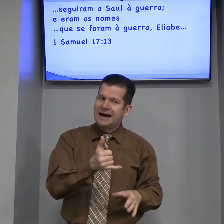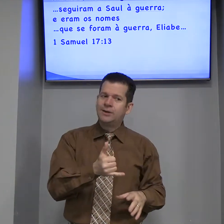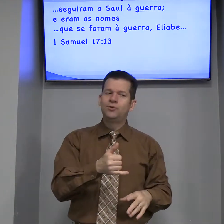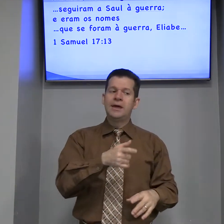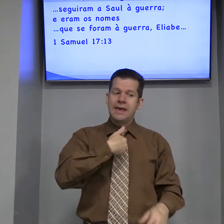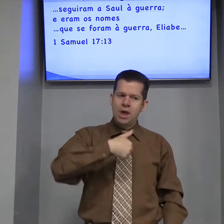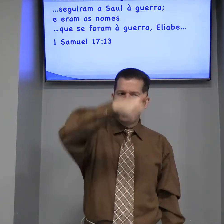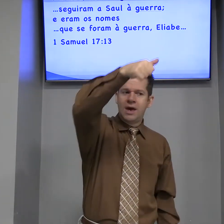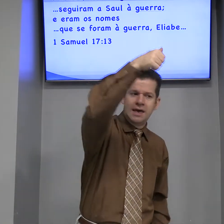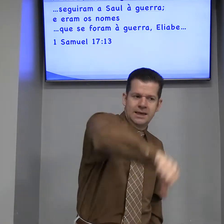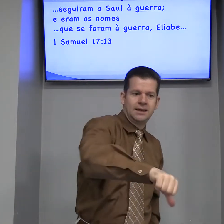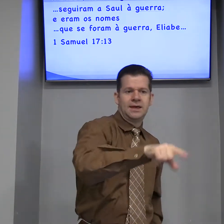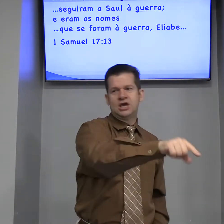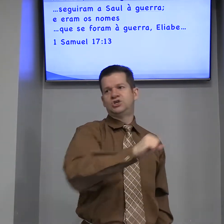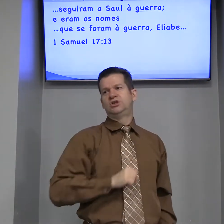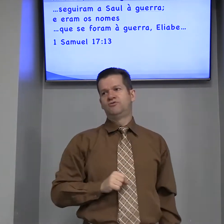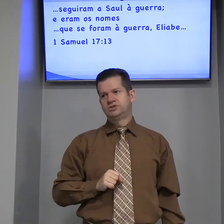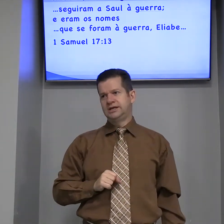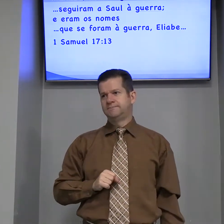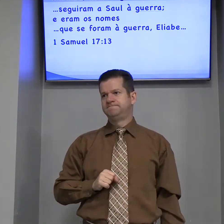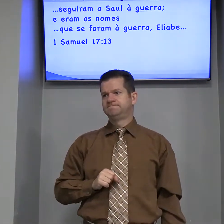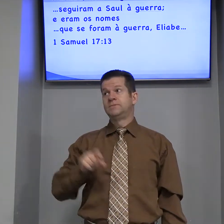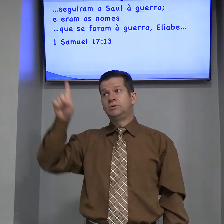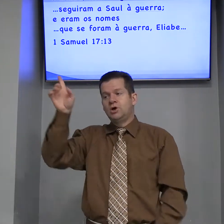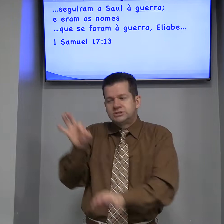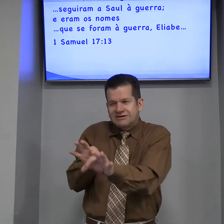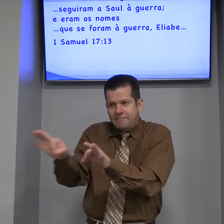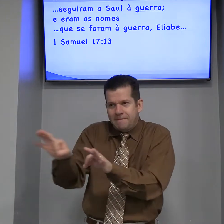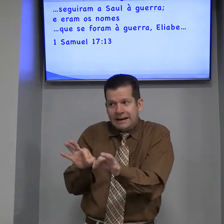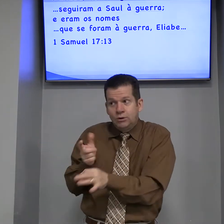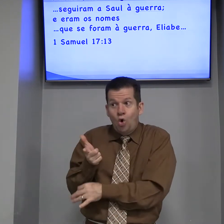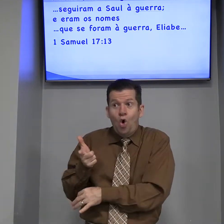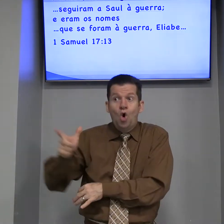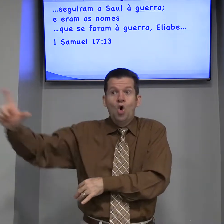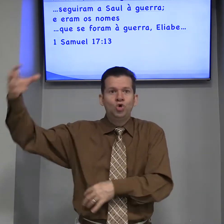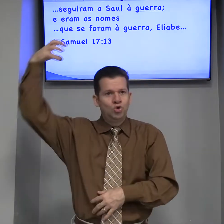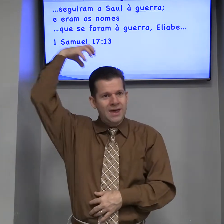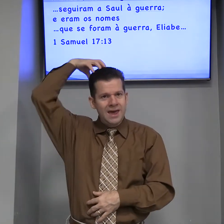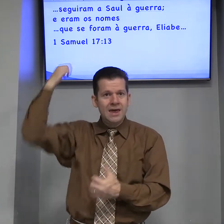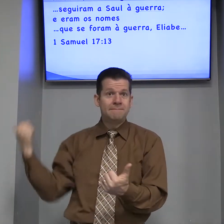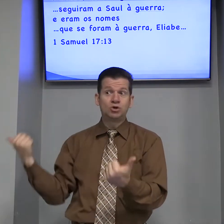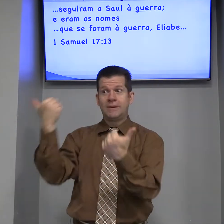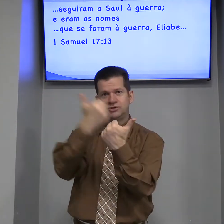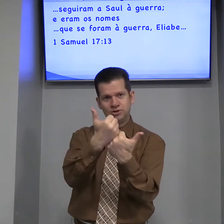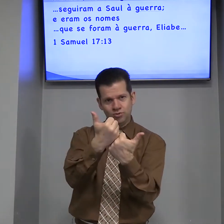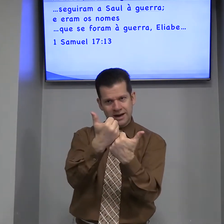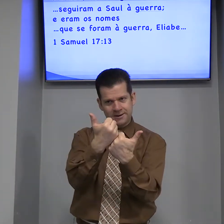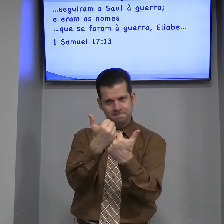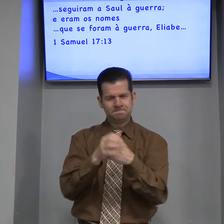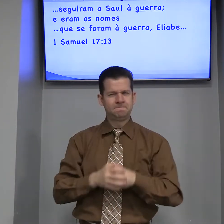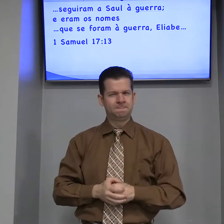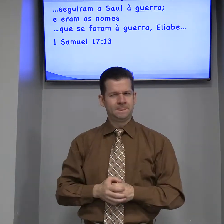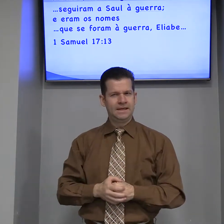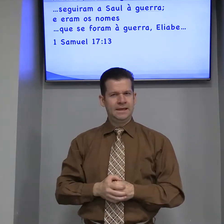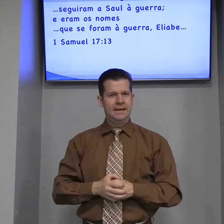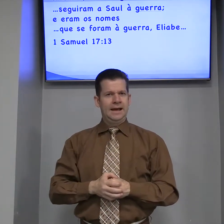avisado, eu rejeito você. Então Deus estava preparando outro rei para tomar o seu lugar.